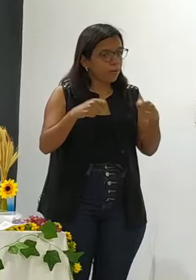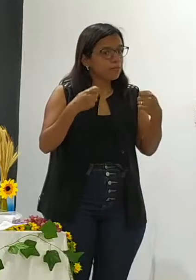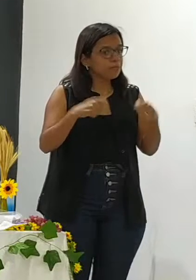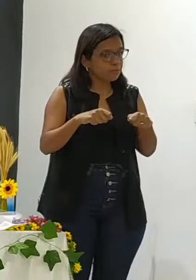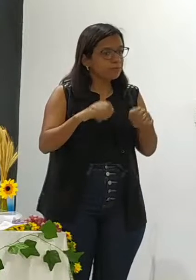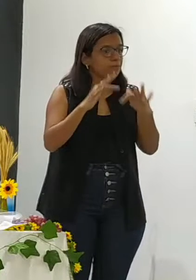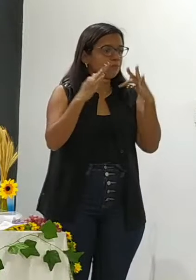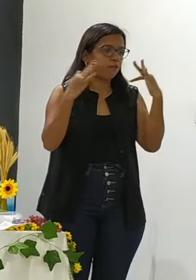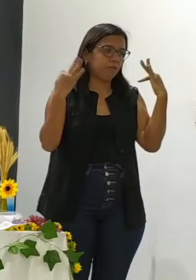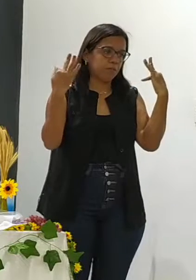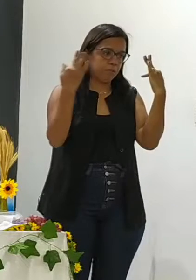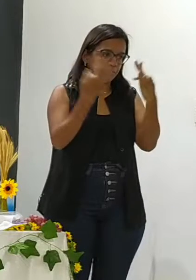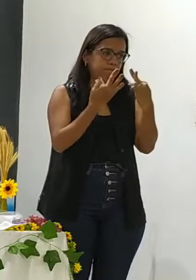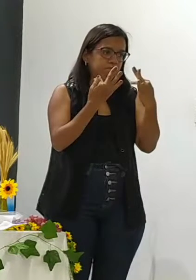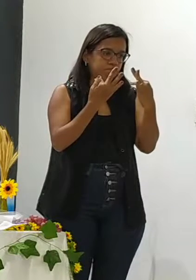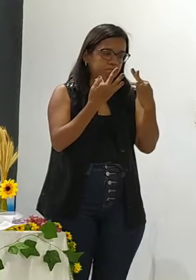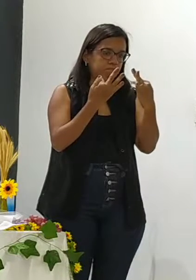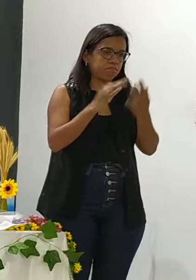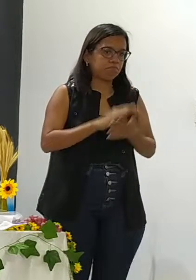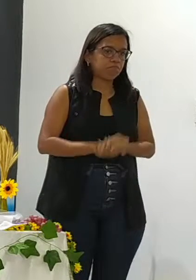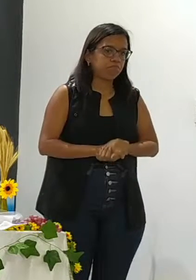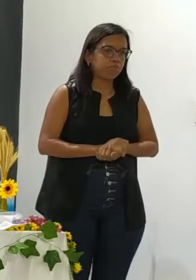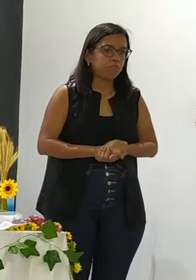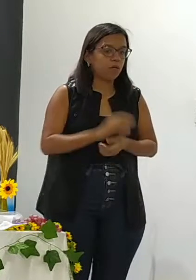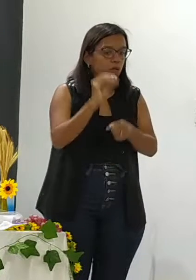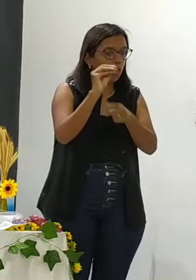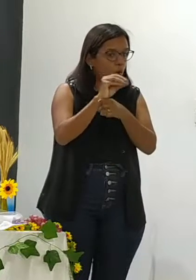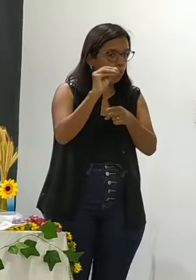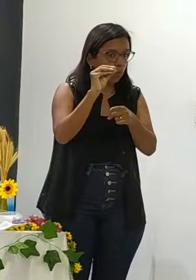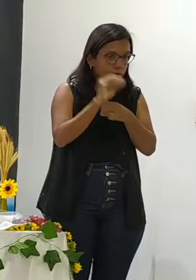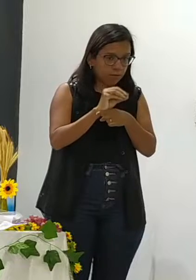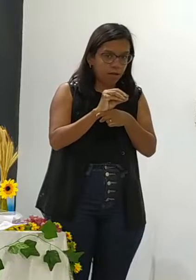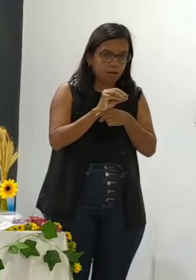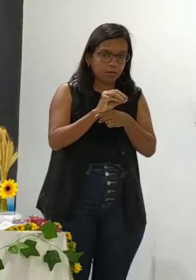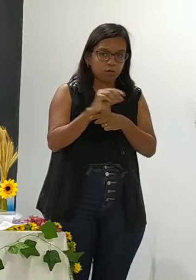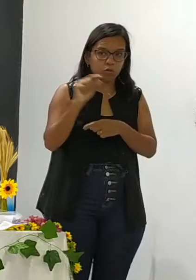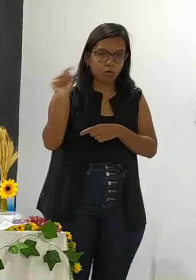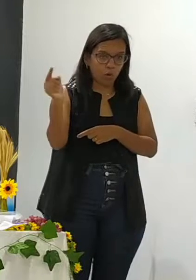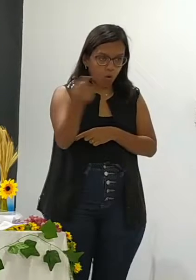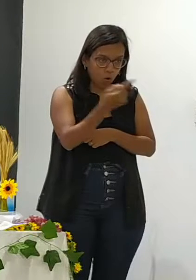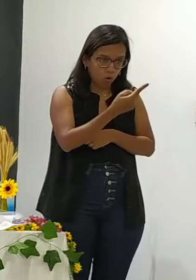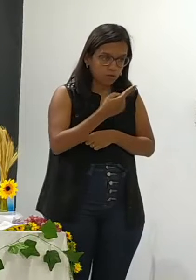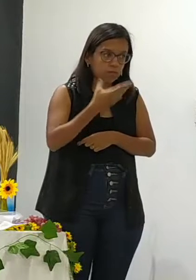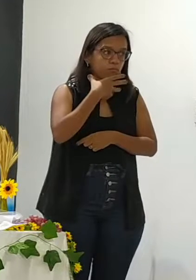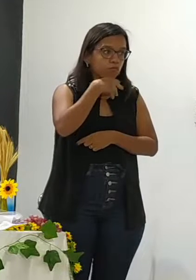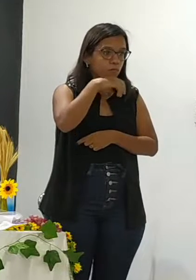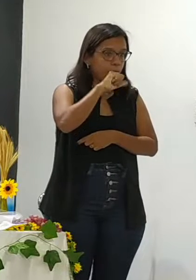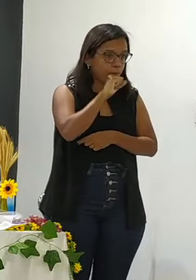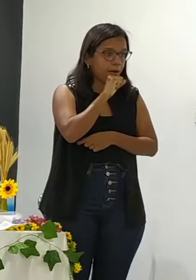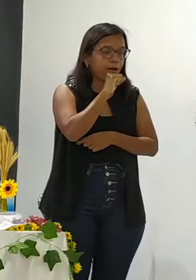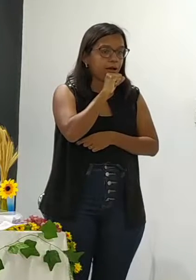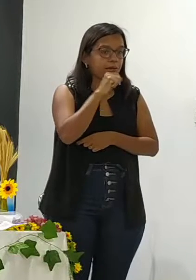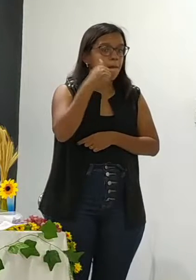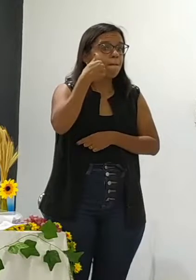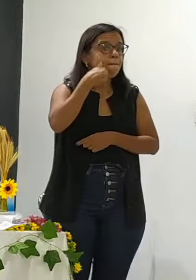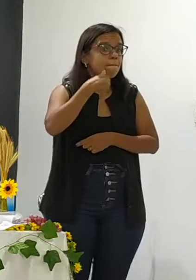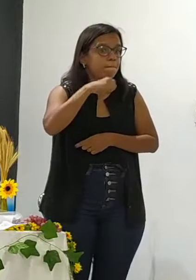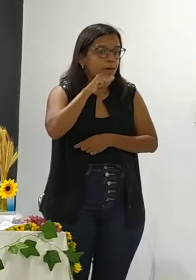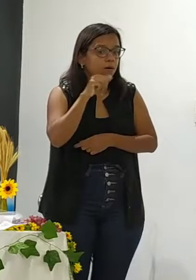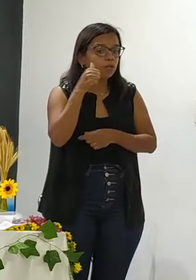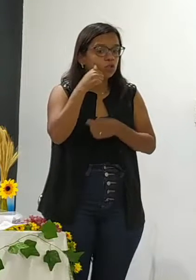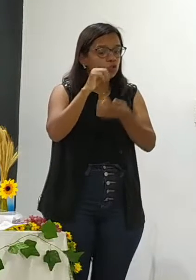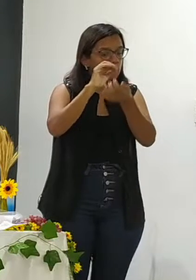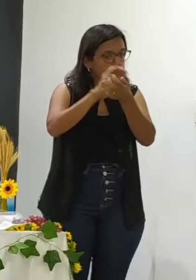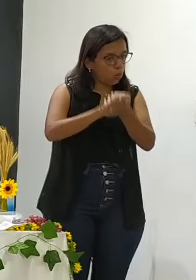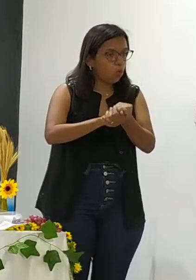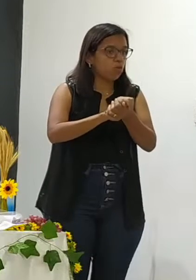sua família. E é o cuidado que nós, como pais de família, você como mãe, como